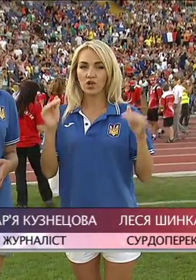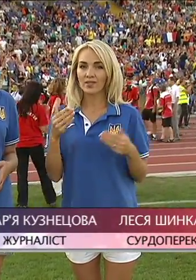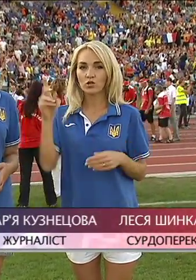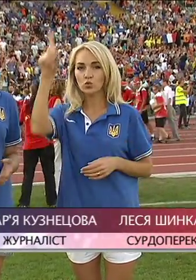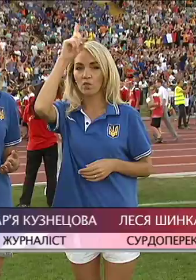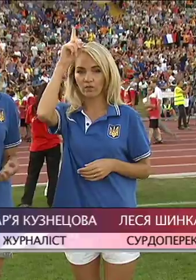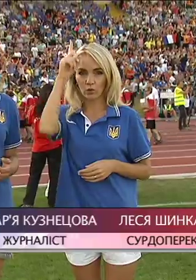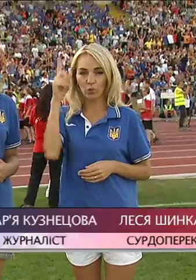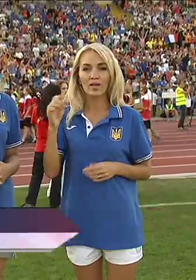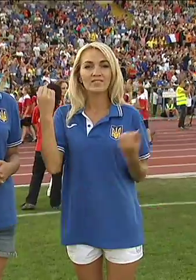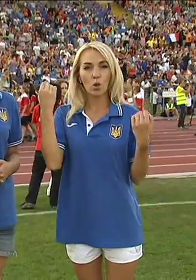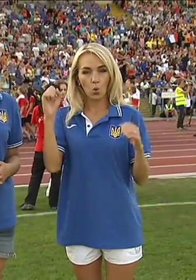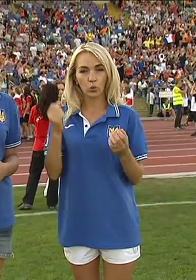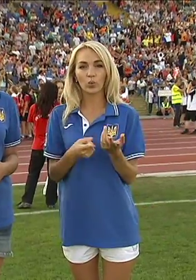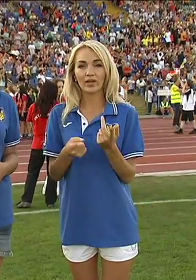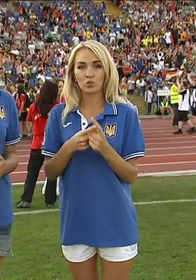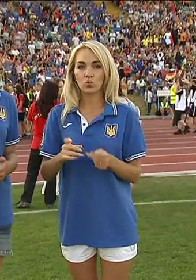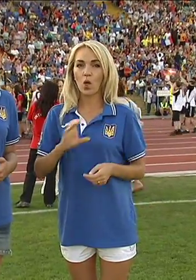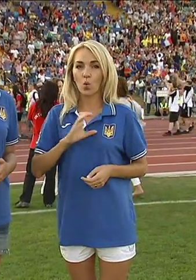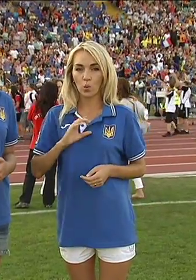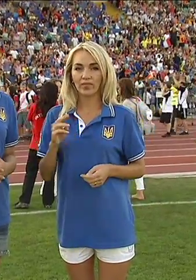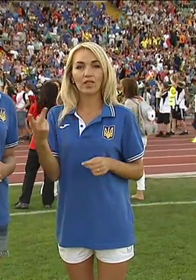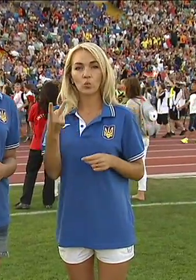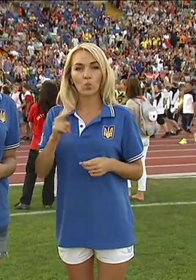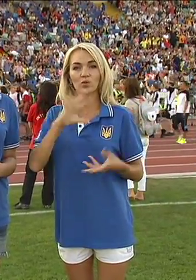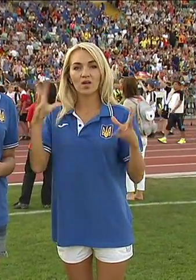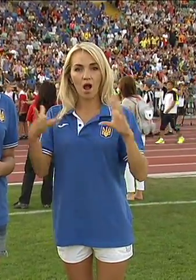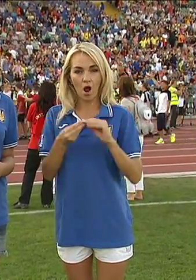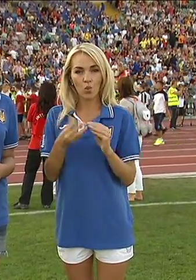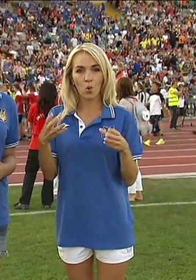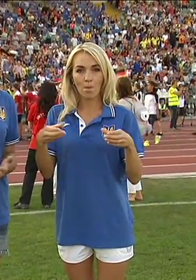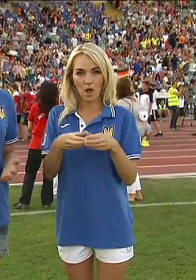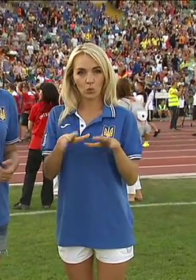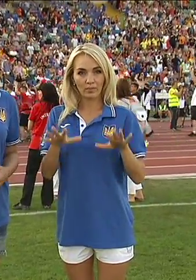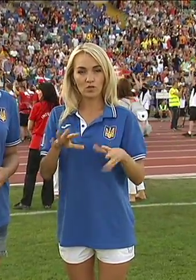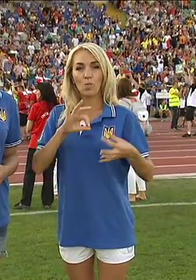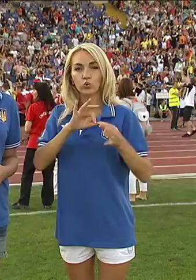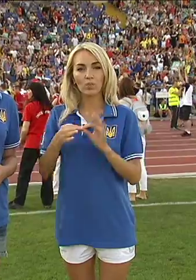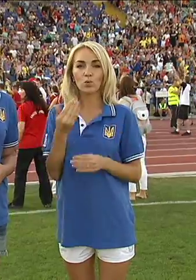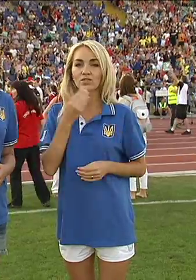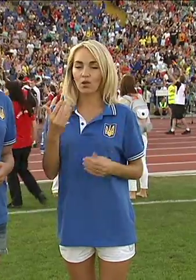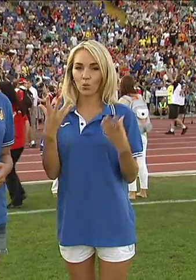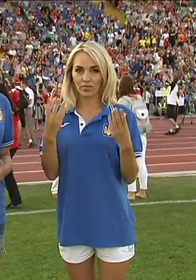Софією з рекордною кількістю нагород та на другому загальнокомандному місці. Подробиці останнього дня – далі.